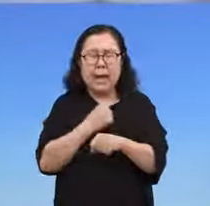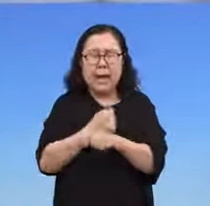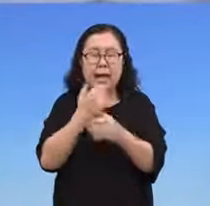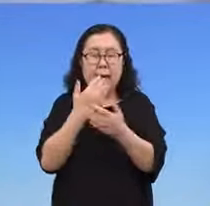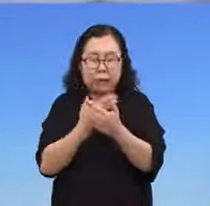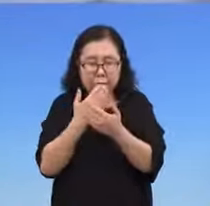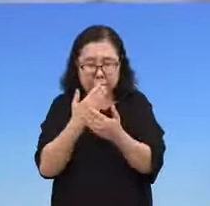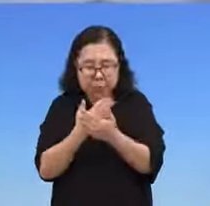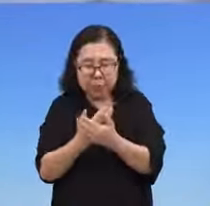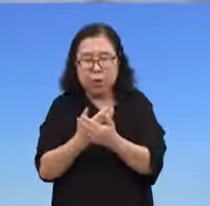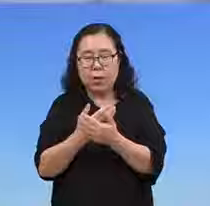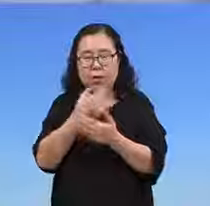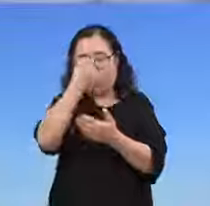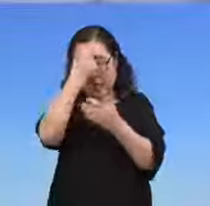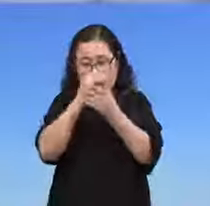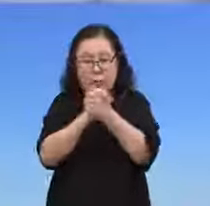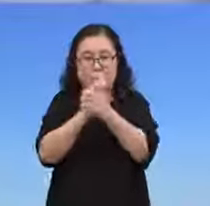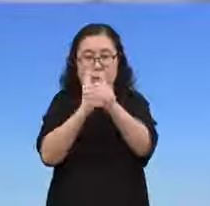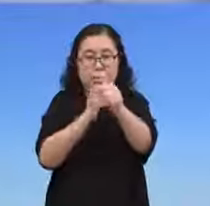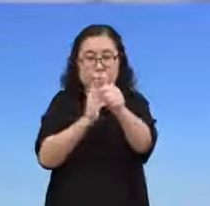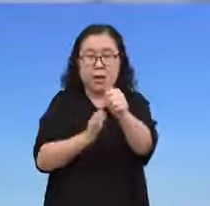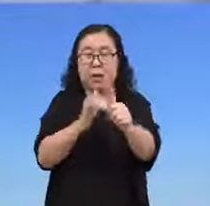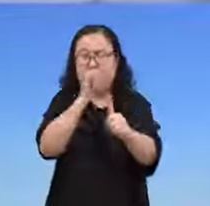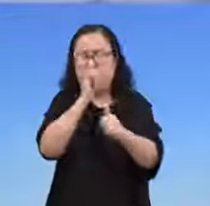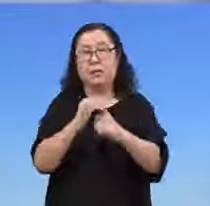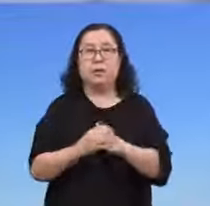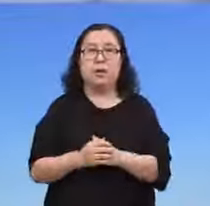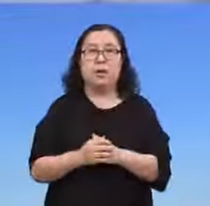마음이 먹먹해지는,